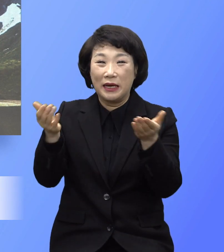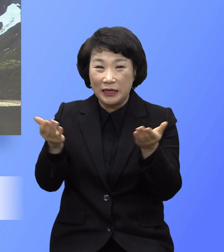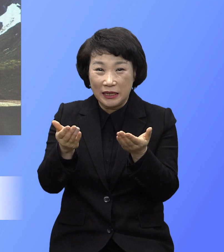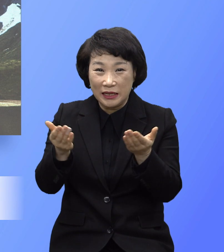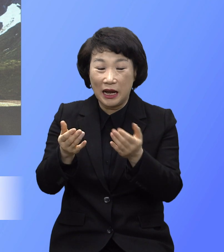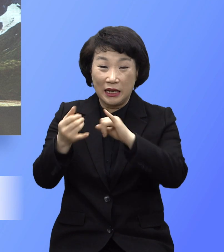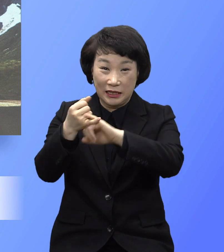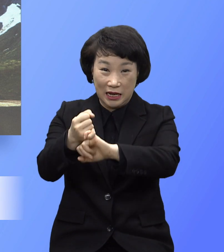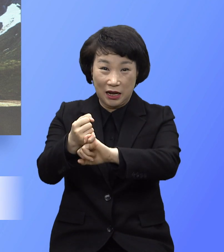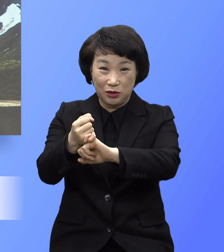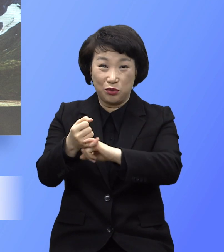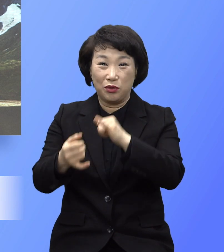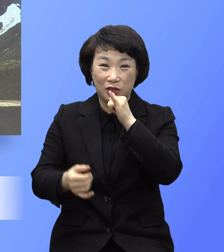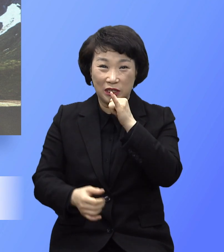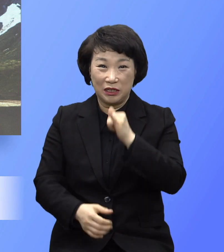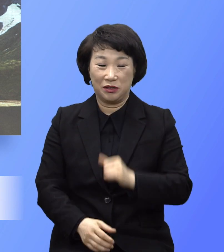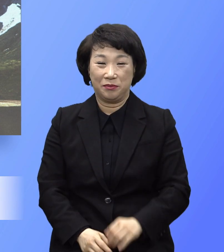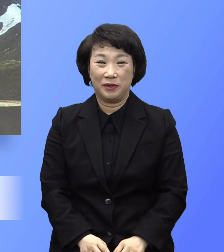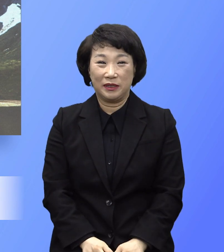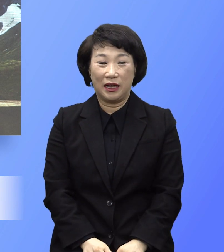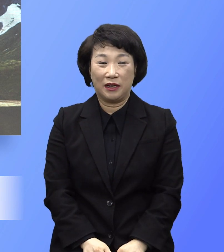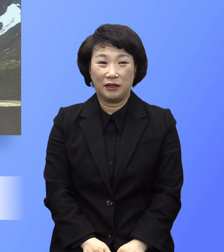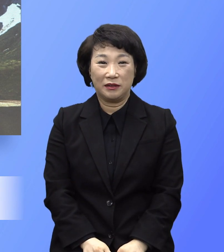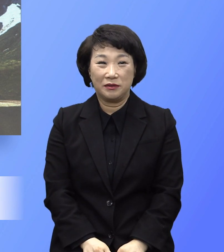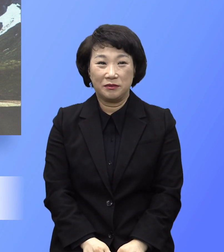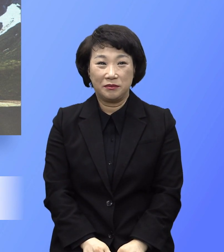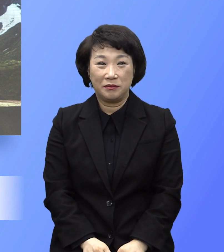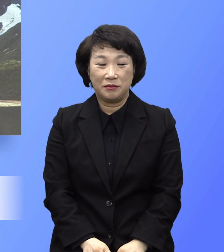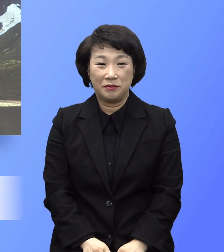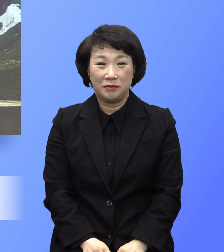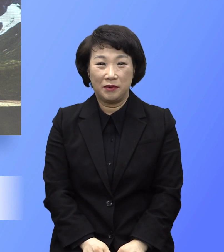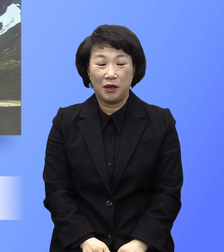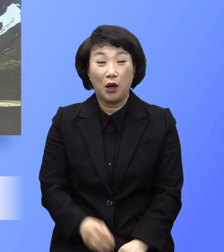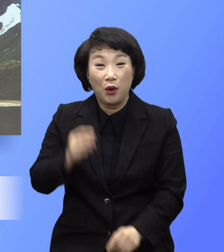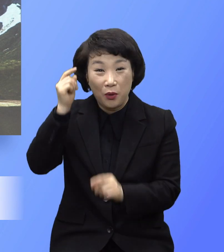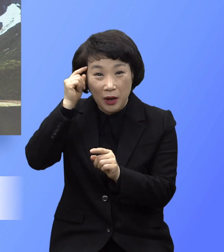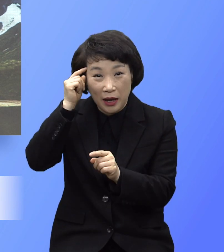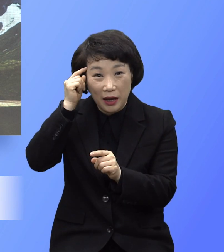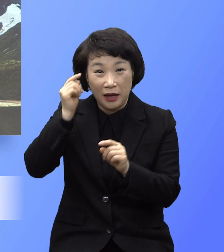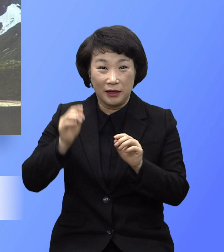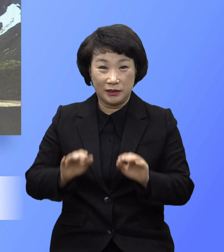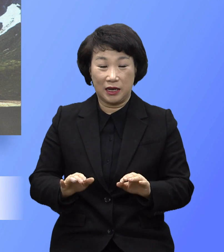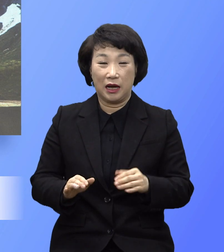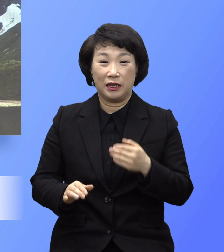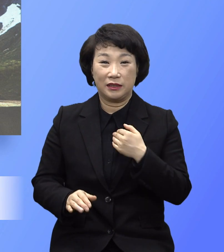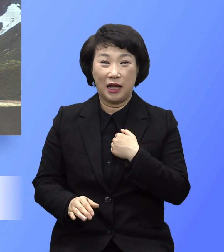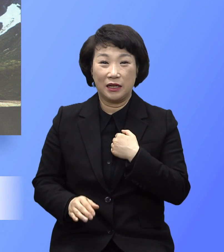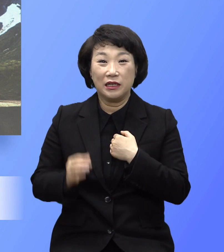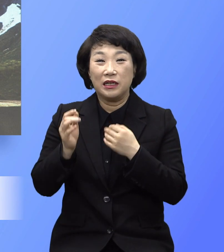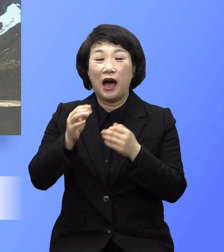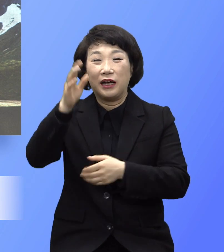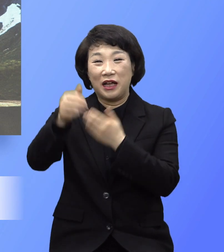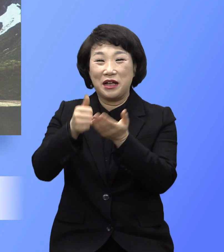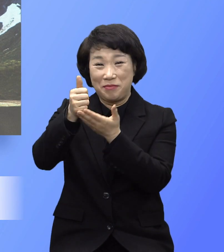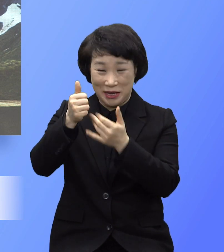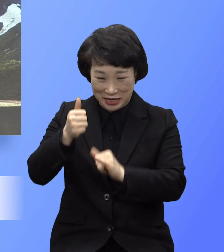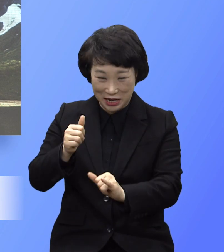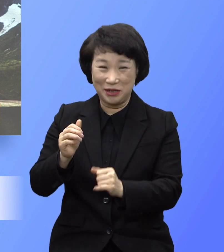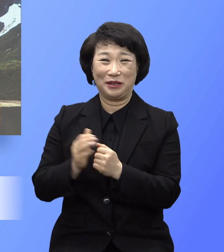일하실 약속을 갖고 역사하시니 왜 그러느냐? 나는 그의